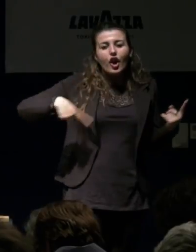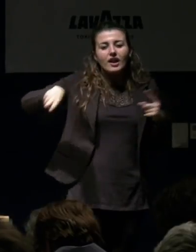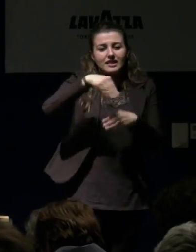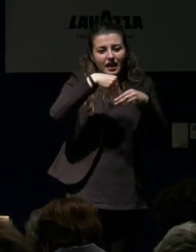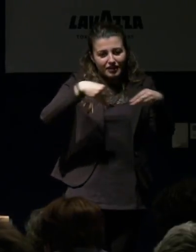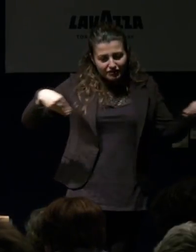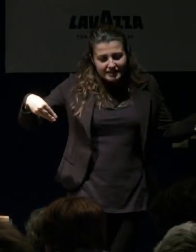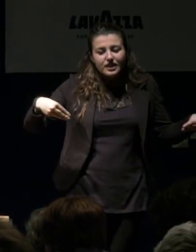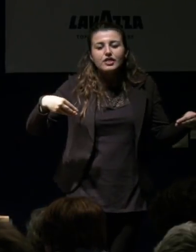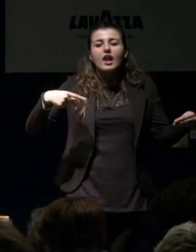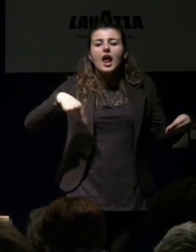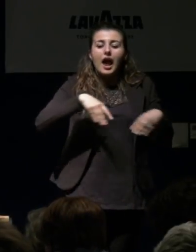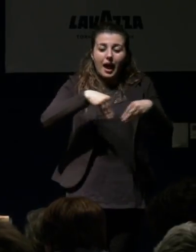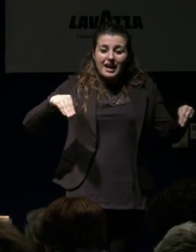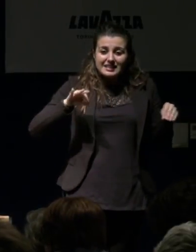ce lo ricordiamo